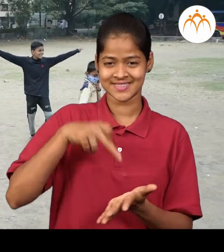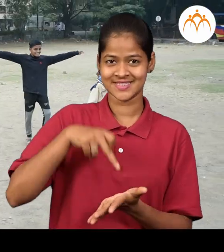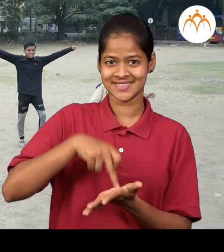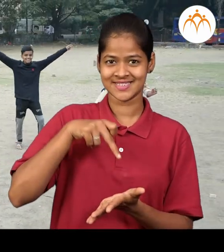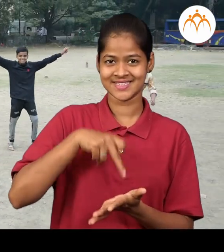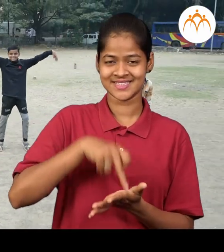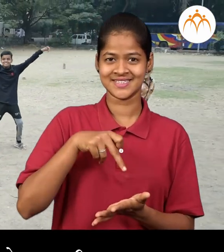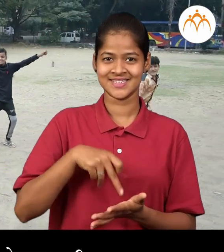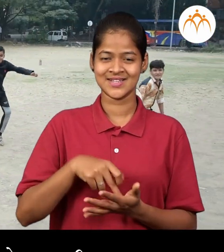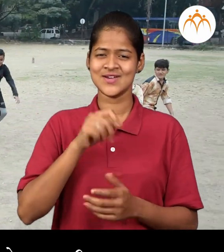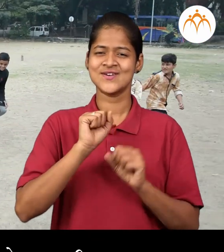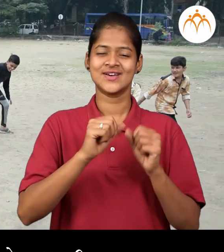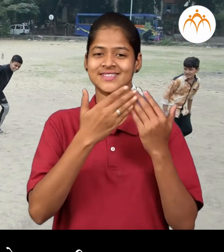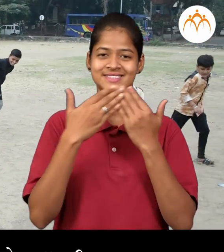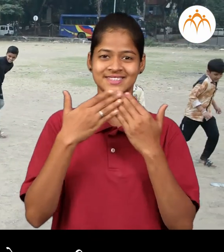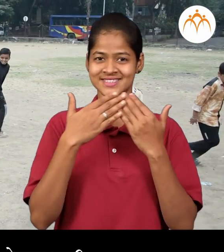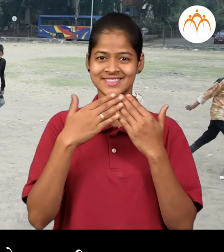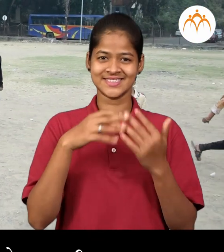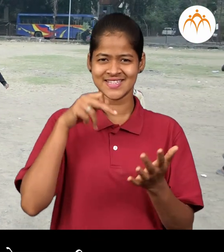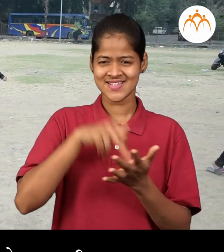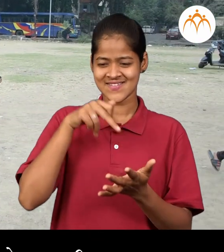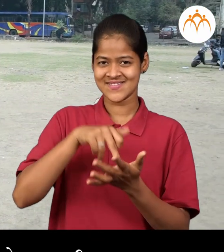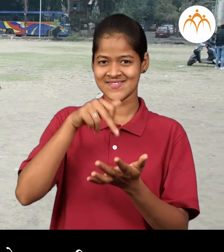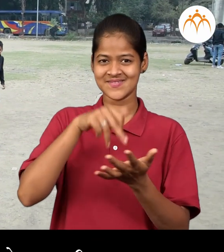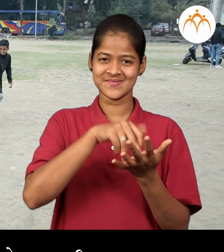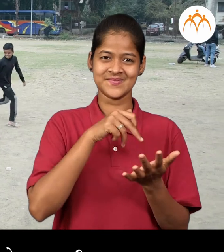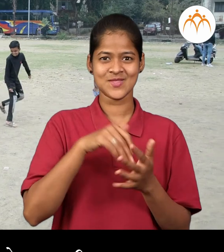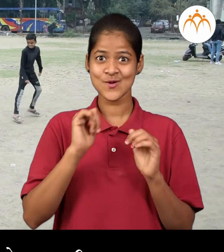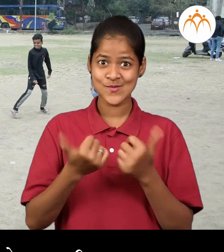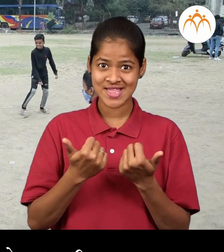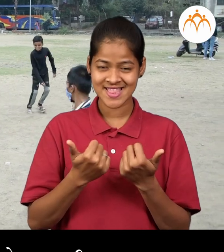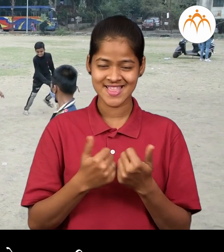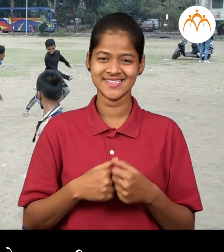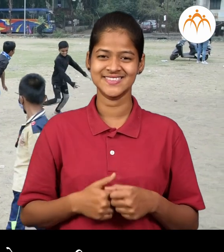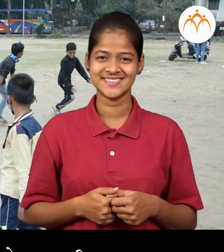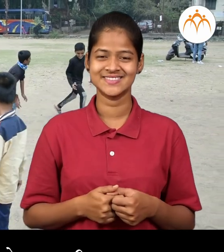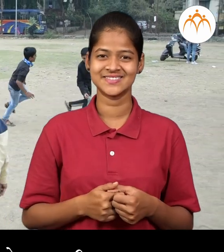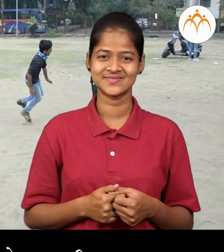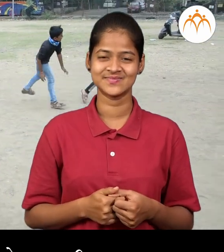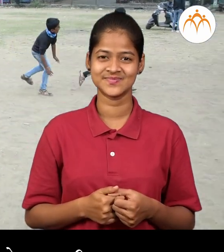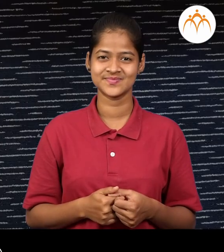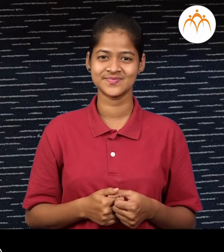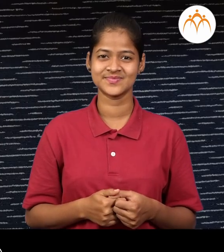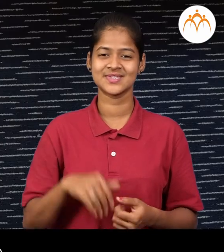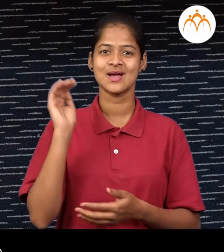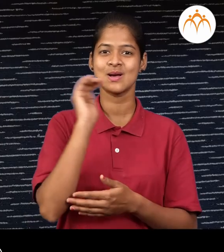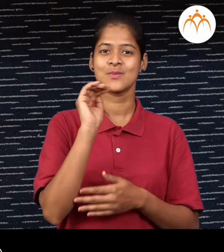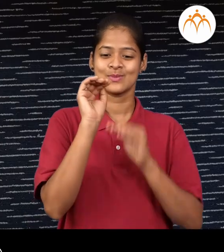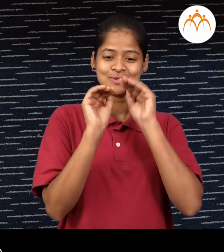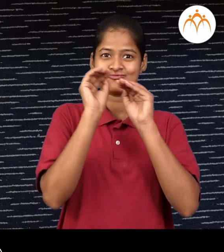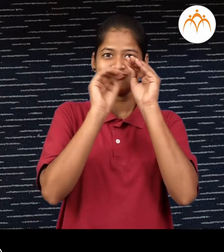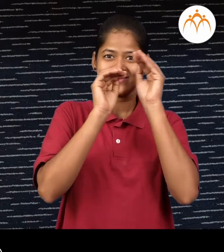लंगड़ी मैं तुम्हें साढ़े लंगड़ी स्थिरता का इस सांप